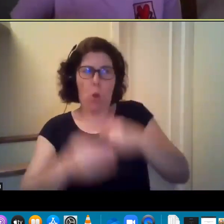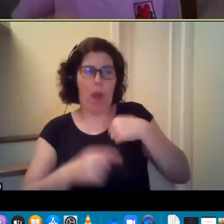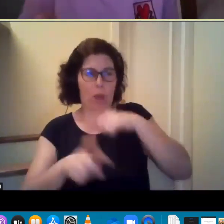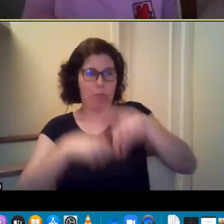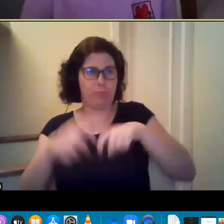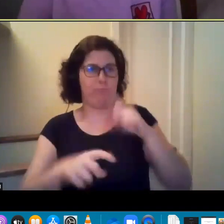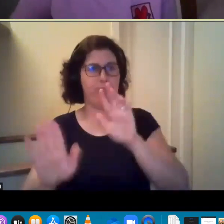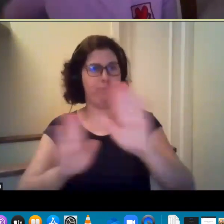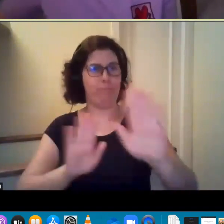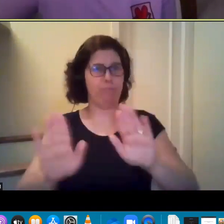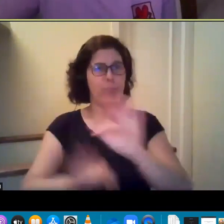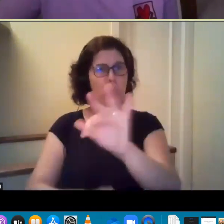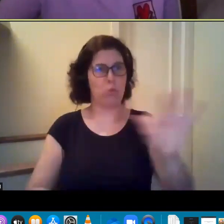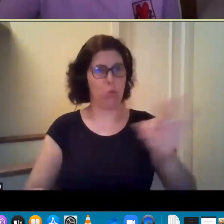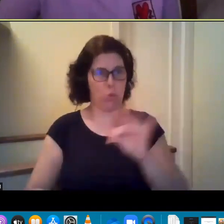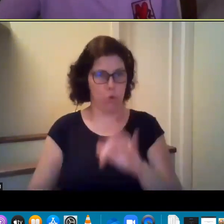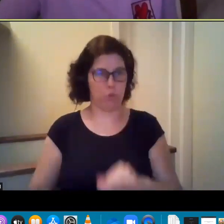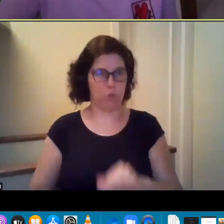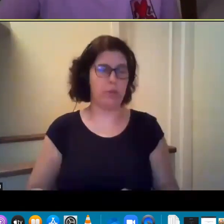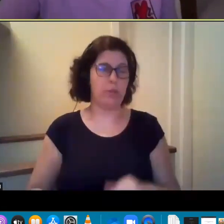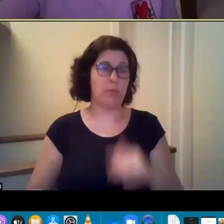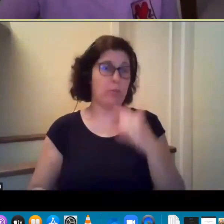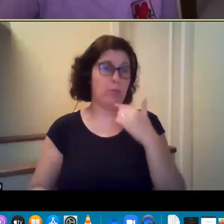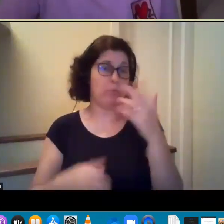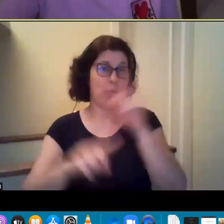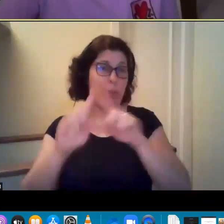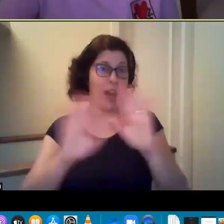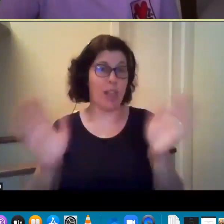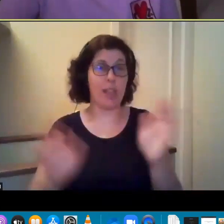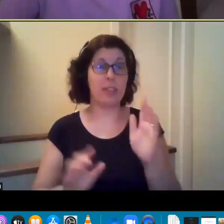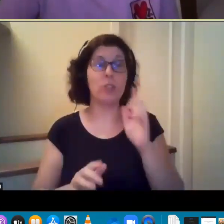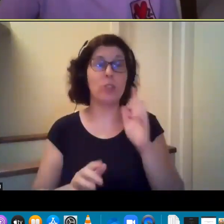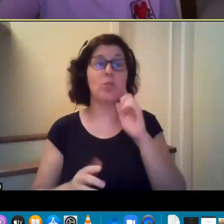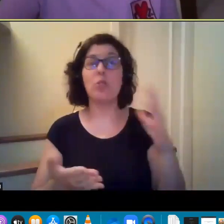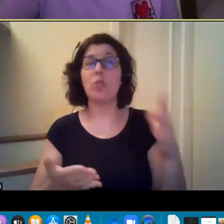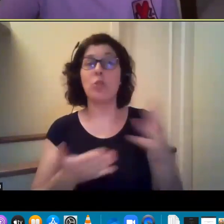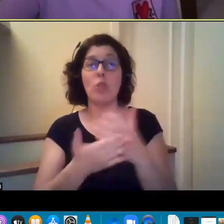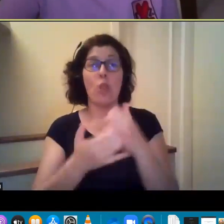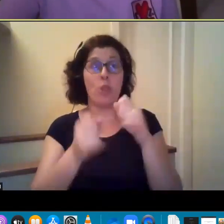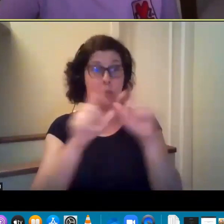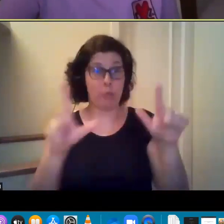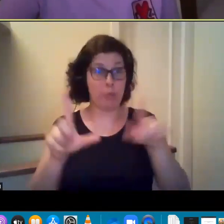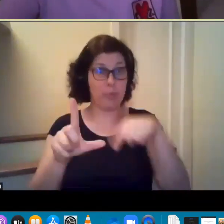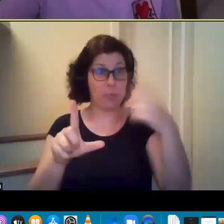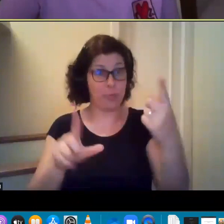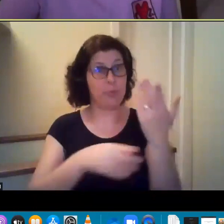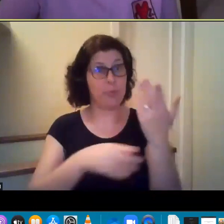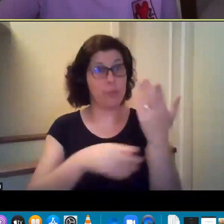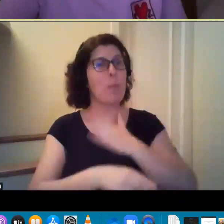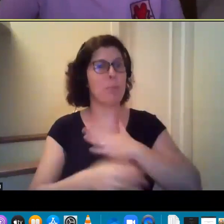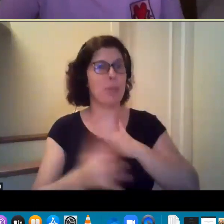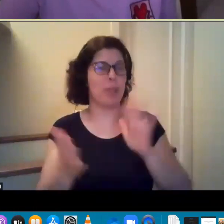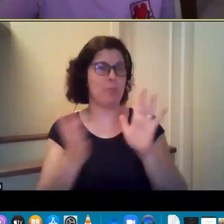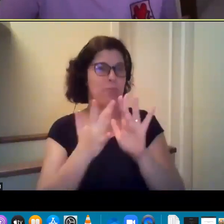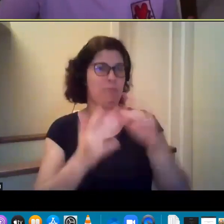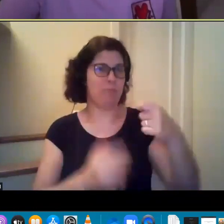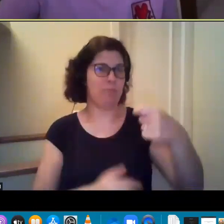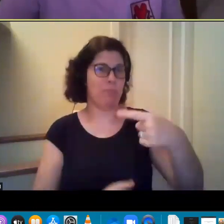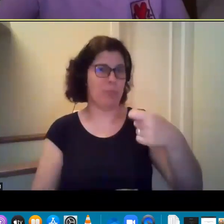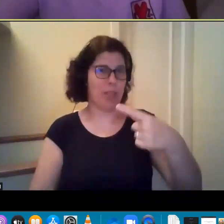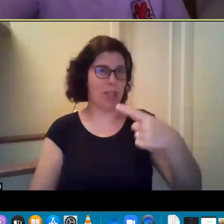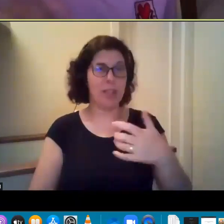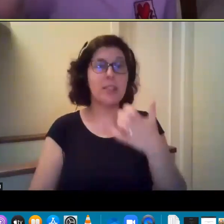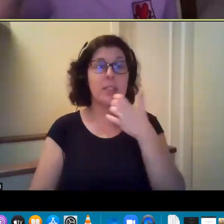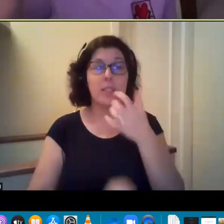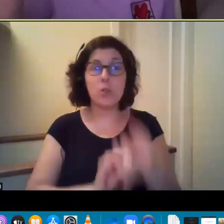Y bueno, finalmente eso sería todo. Os he dejado en la siguiente diapositiva mi correo. Si tenéis alguna